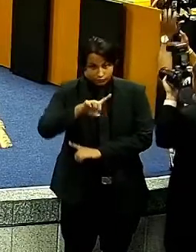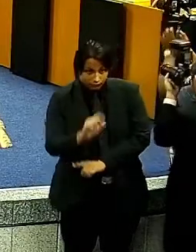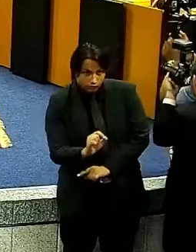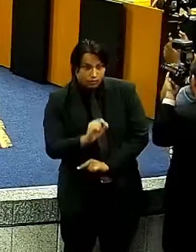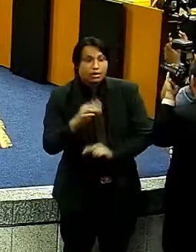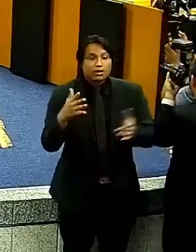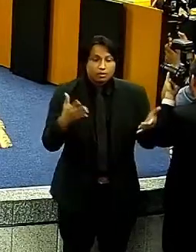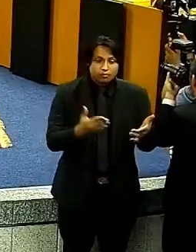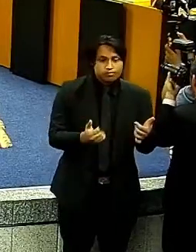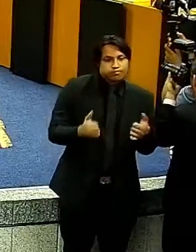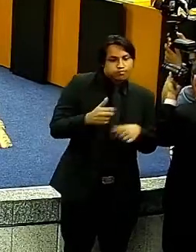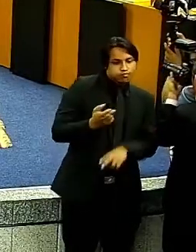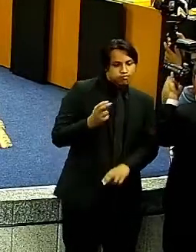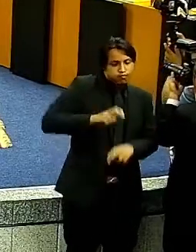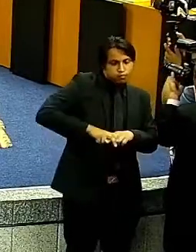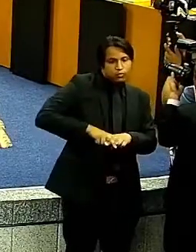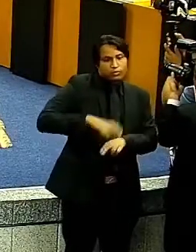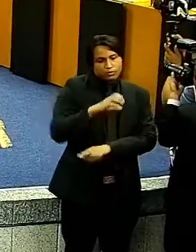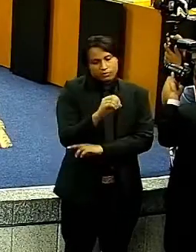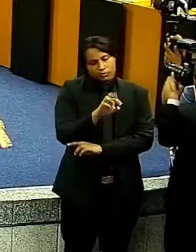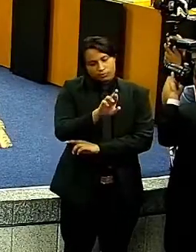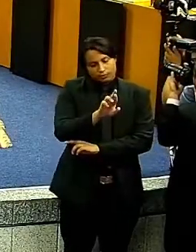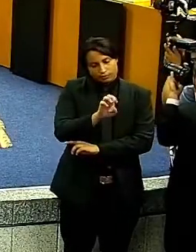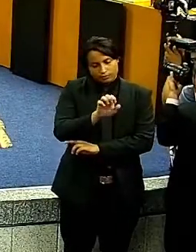exercício desta corte